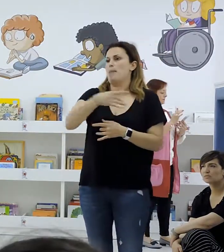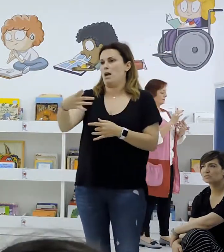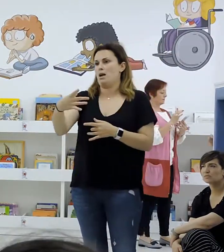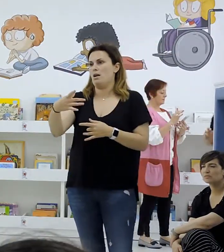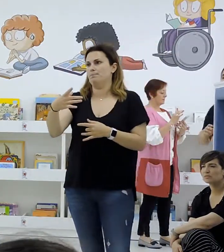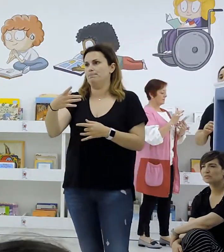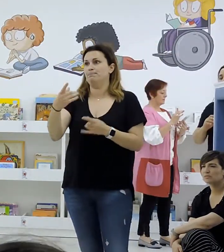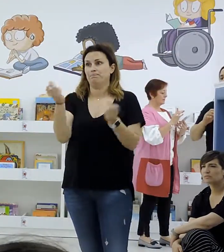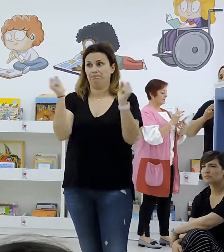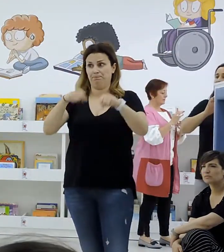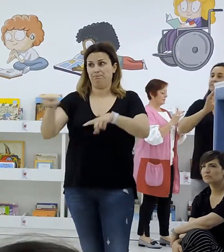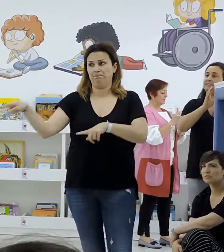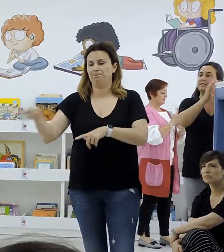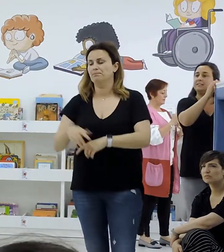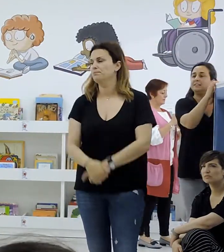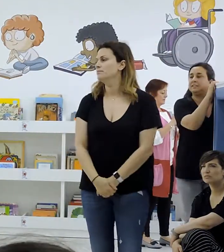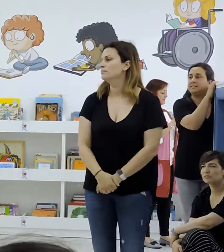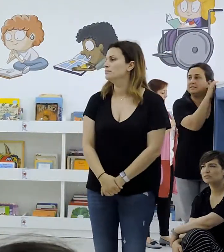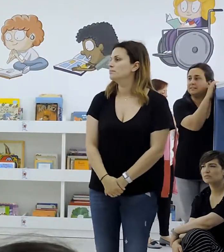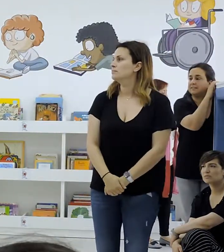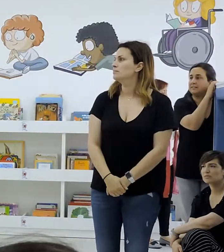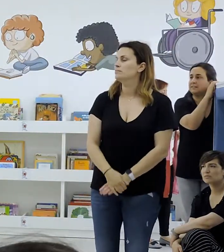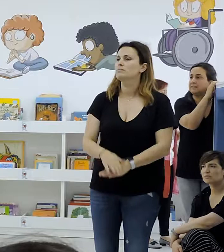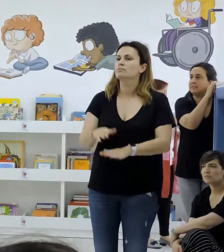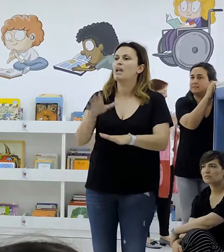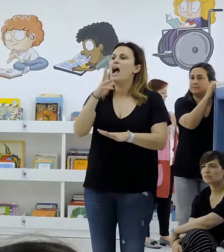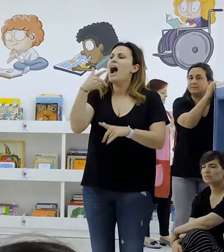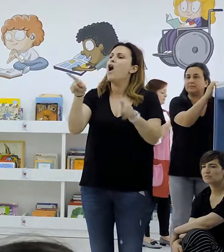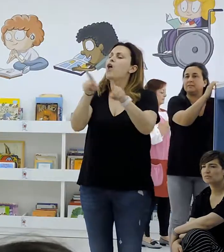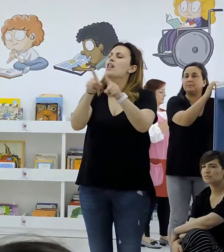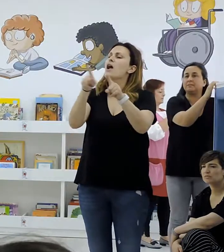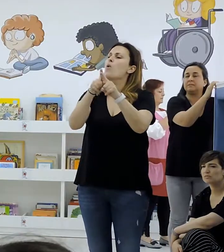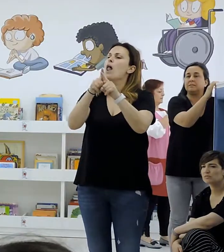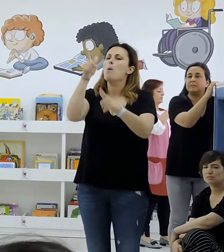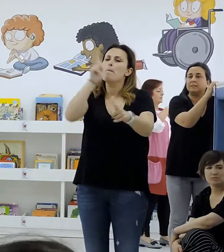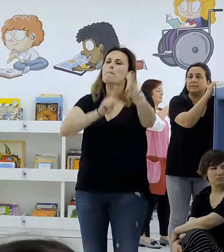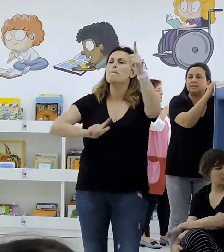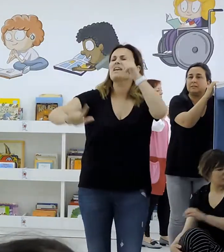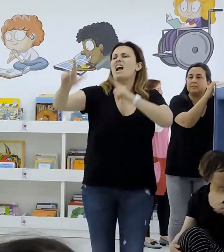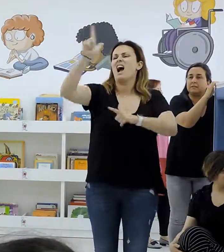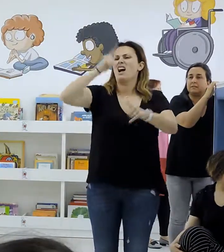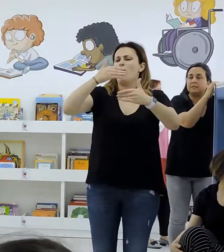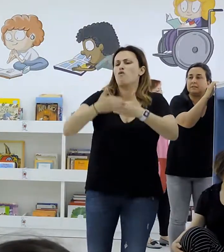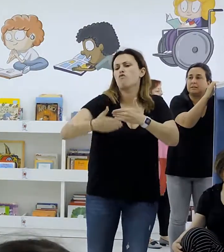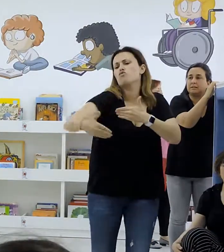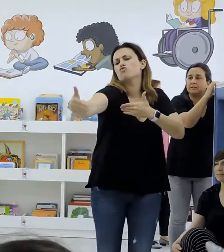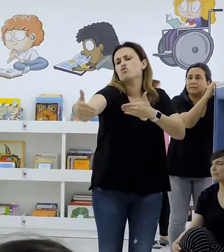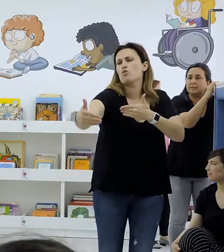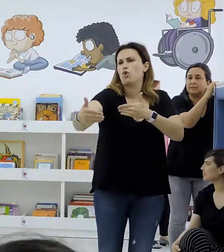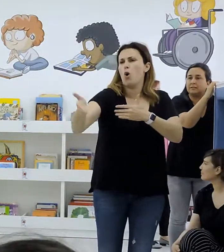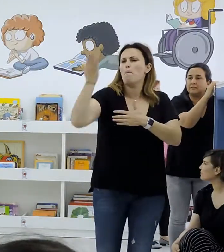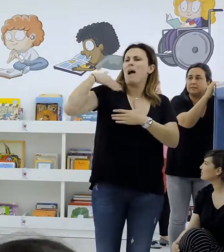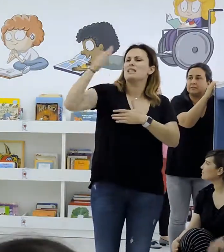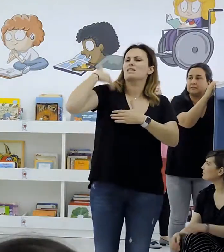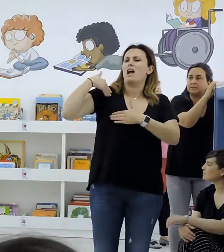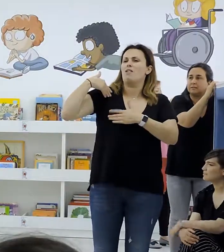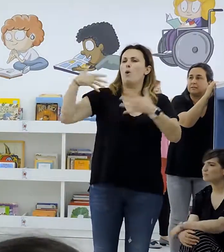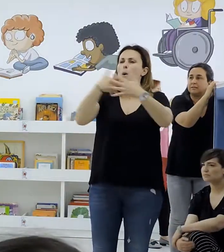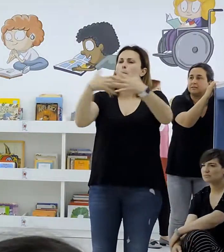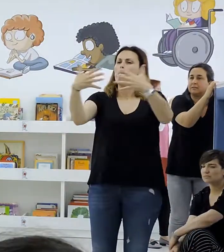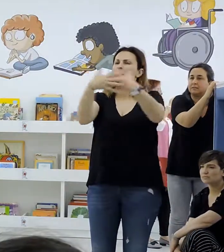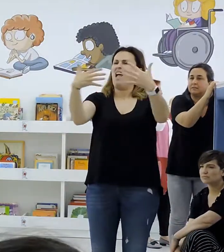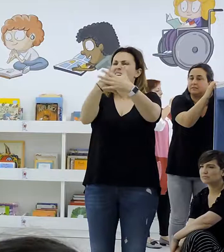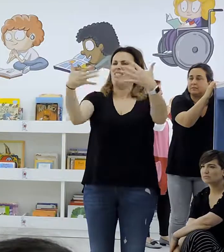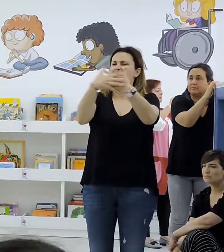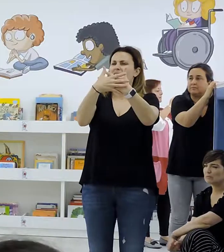temporal, ¿vale? Para iniciar este viaje en el espacio-tiempo hay que entrelazar estas cuerdas para que dejen de